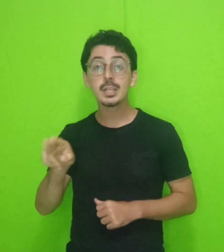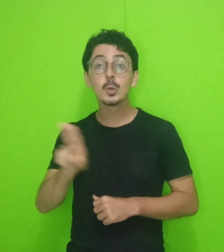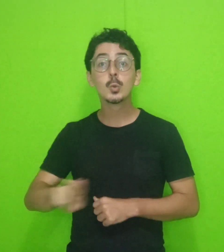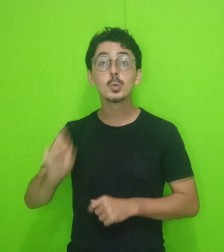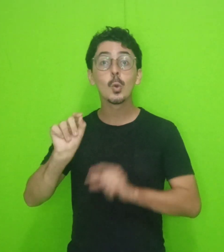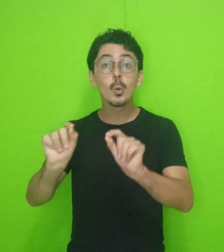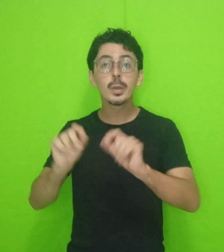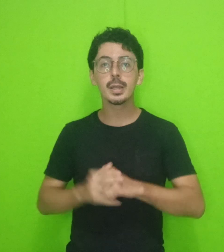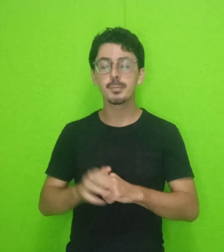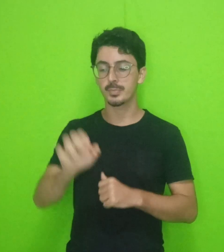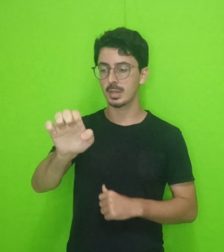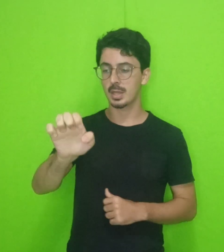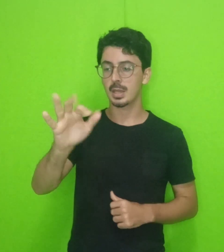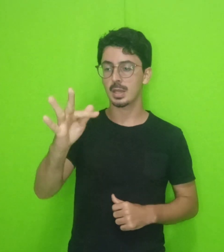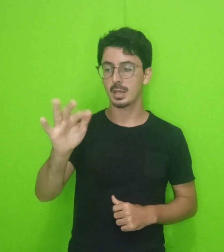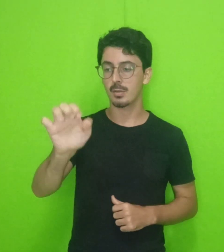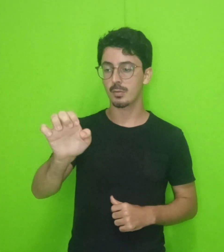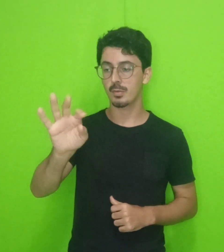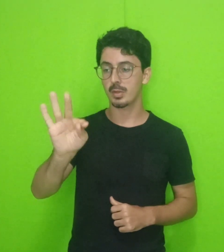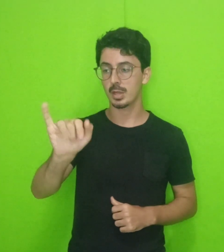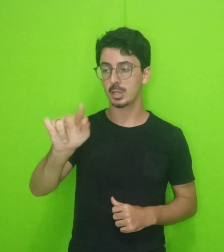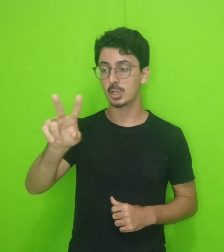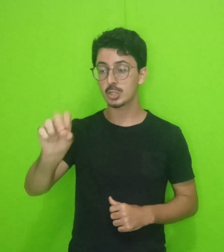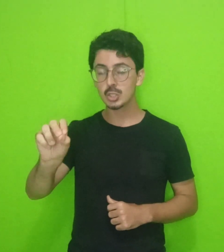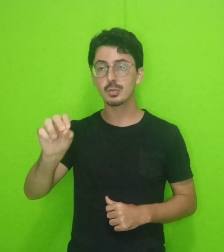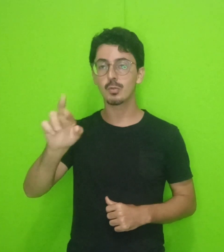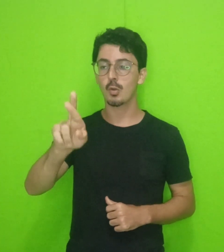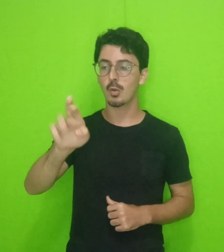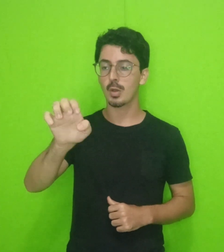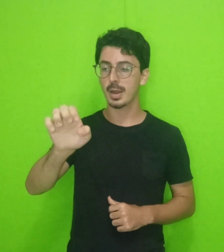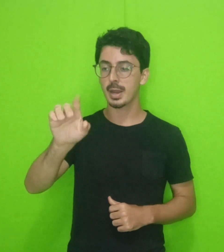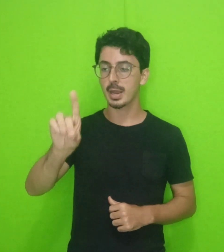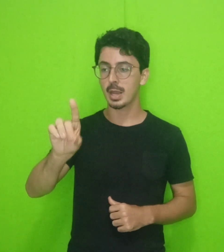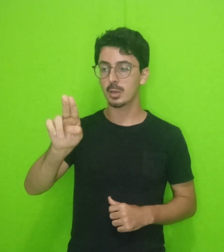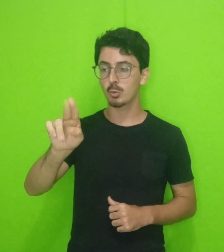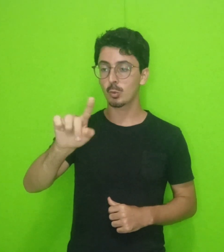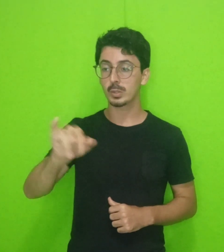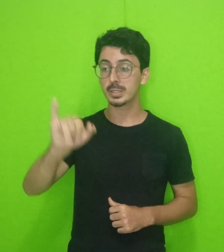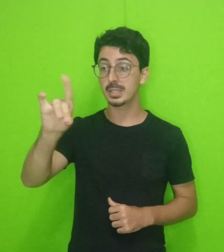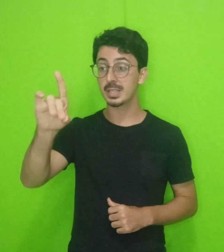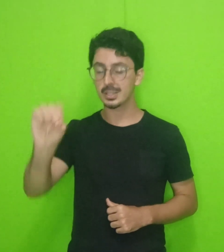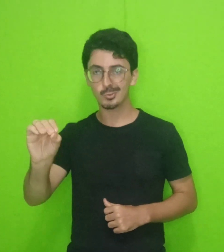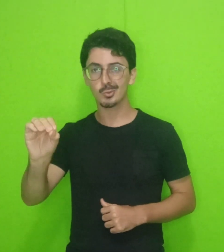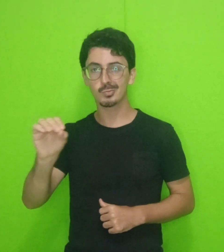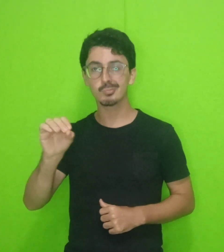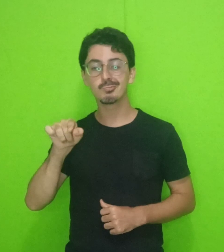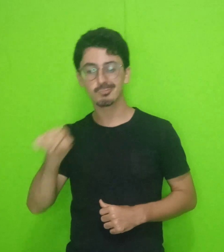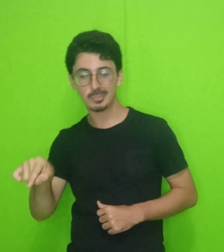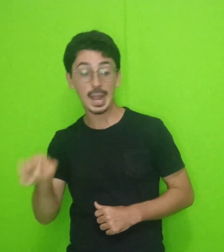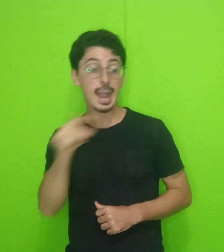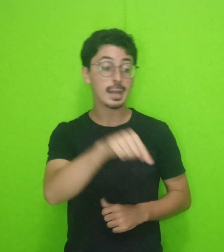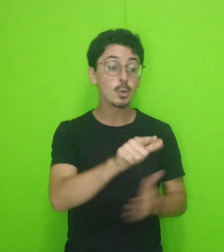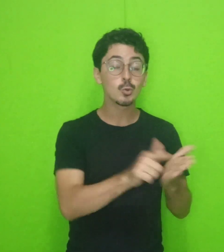A partir do ano de 2012, esse projeto passou para sua fase 2, agregando mais